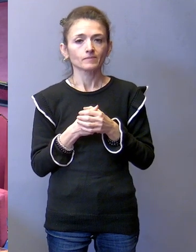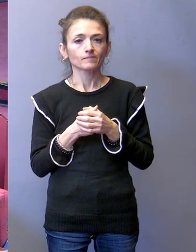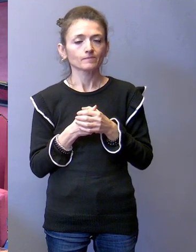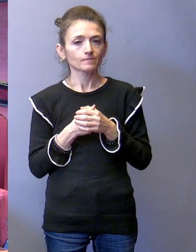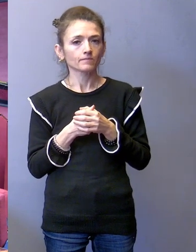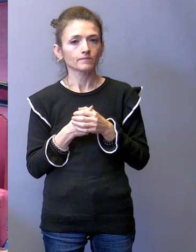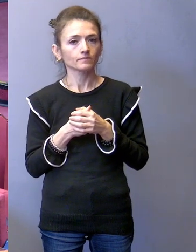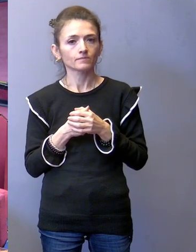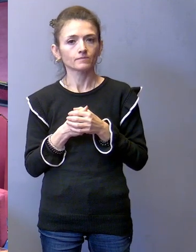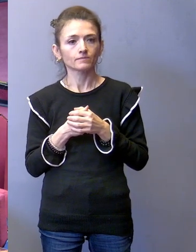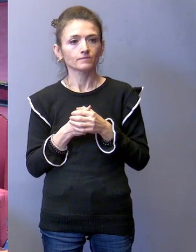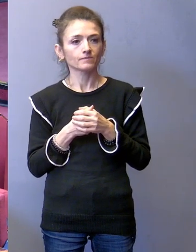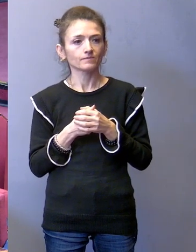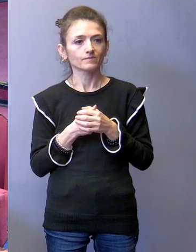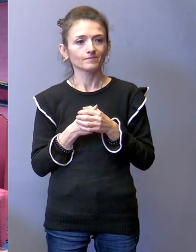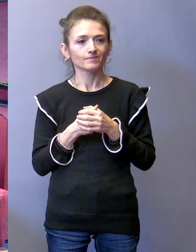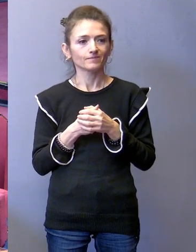stavo guardando allora